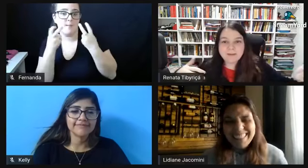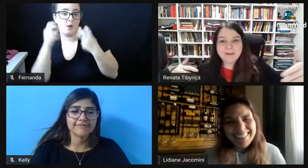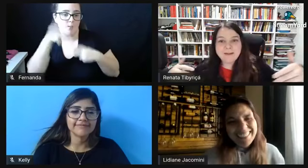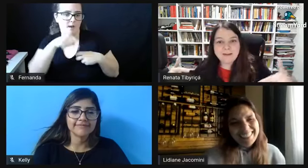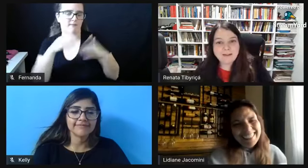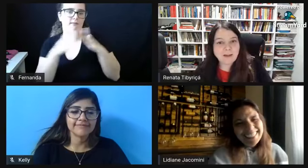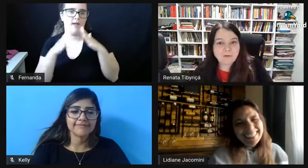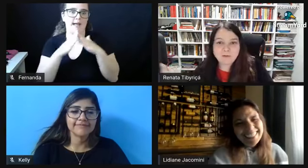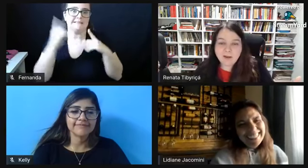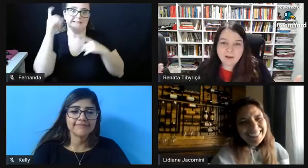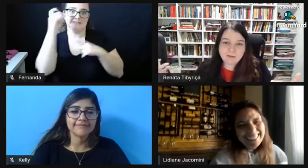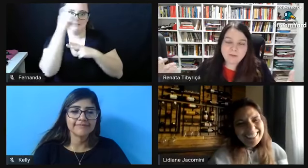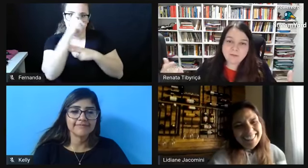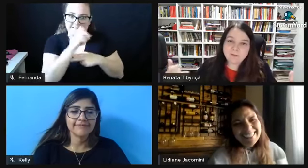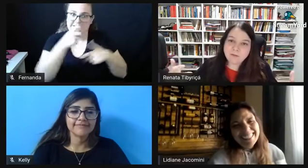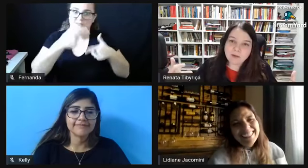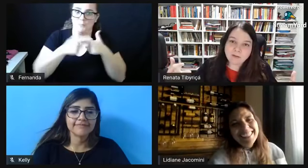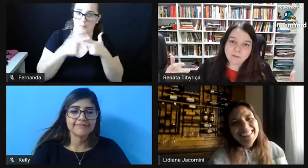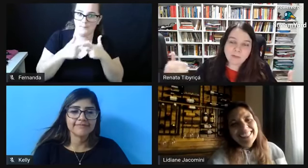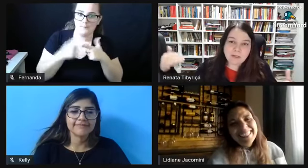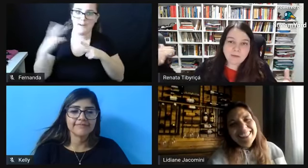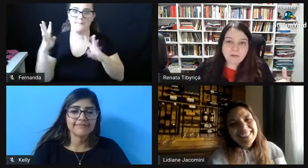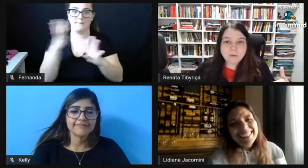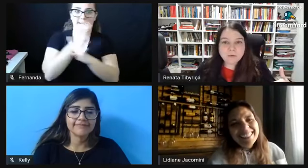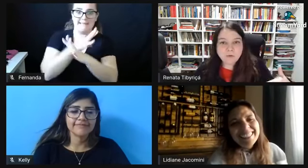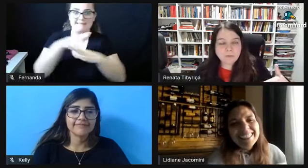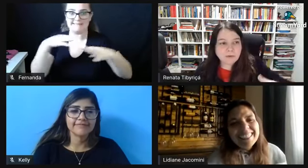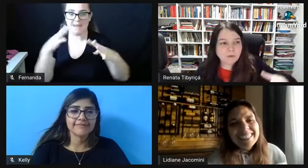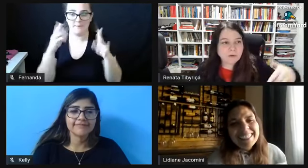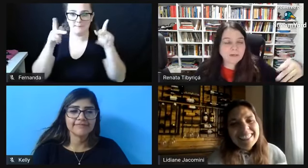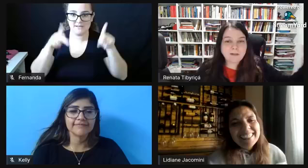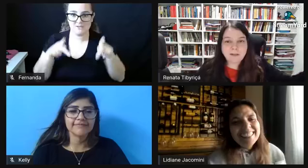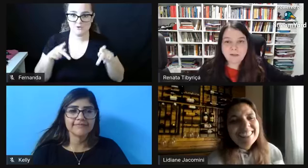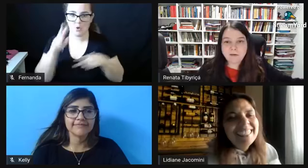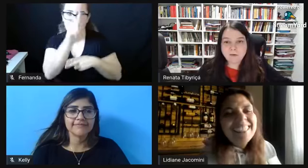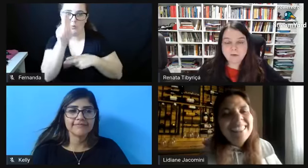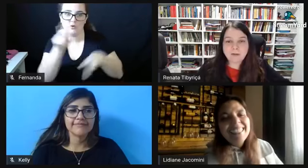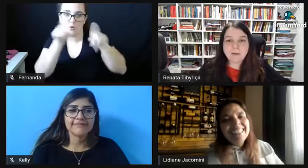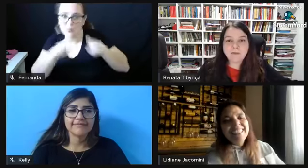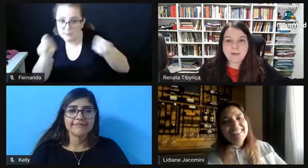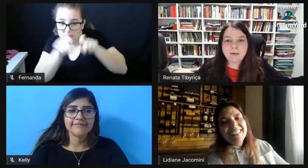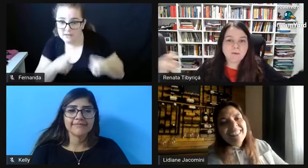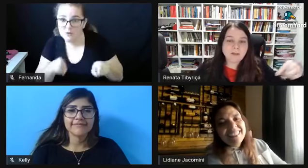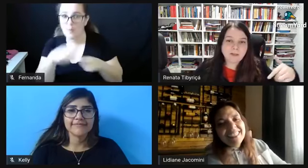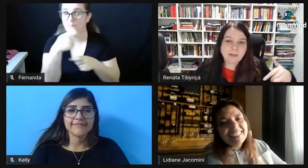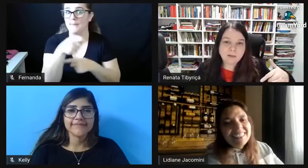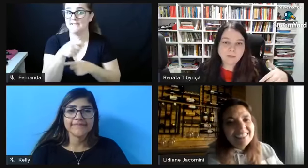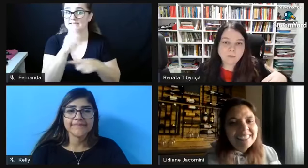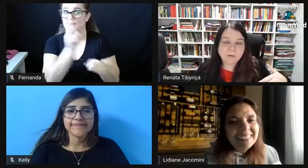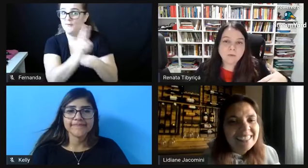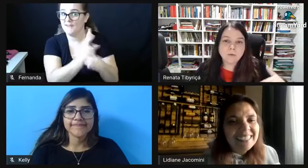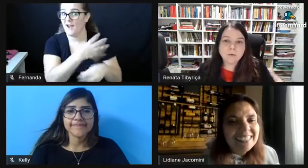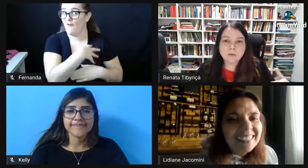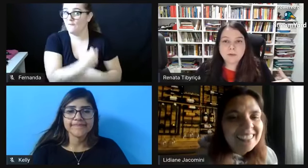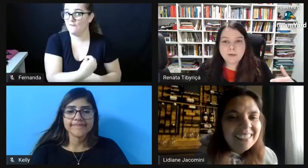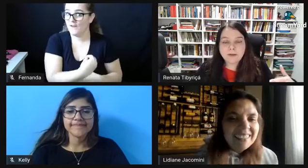também. Então, ele usa o computador, aí ele tem que controlar minha filha tem que